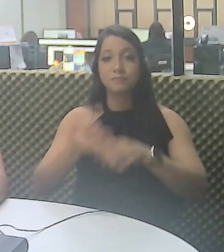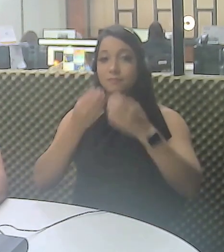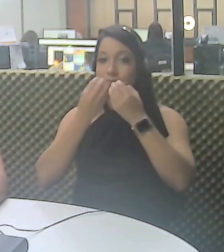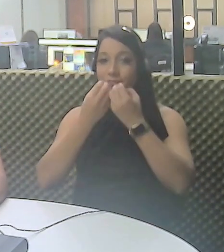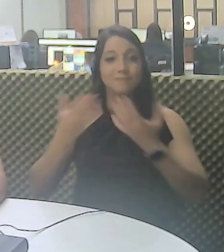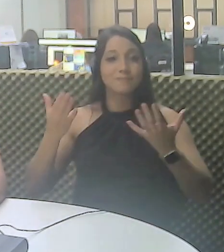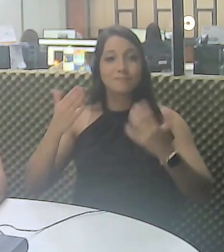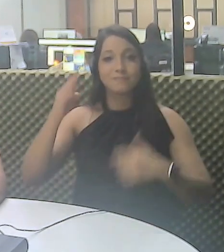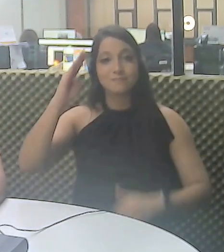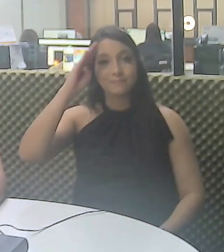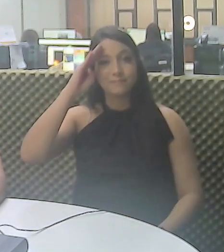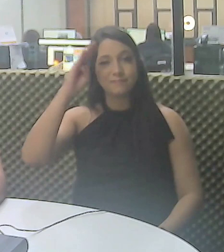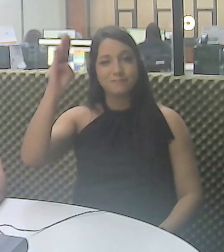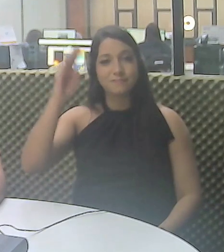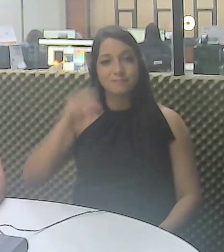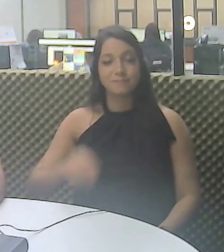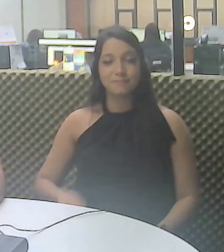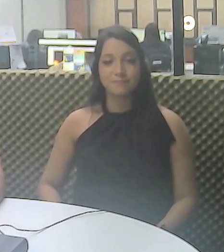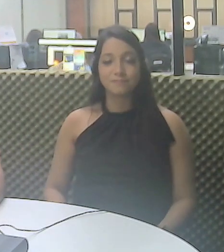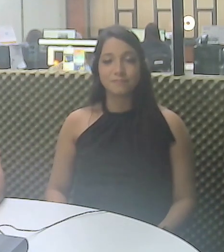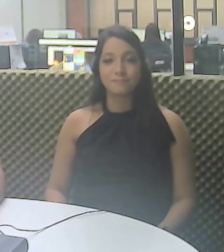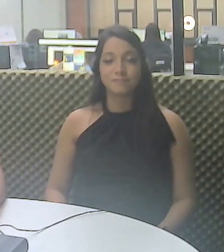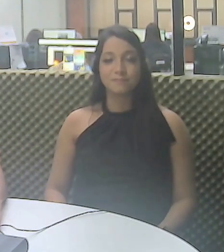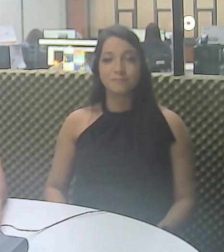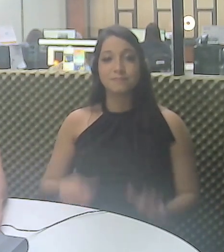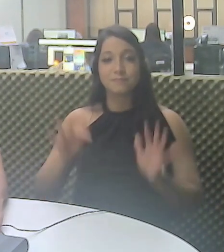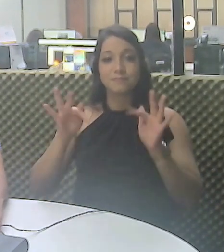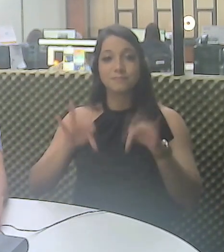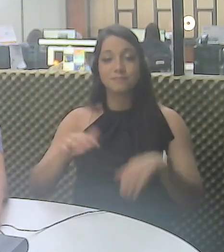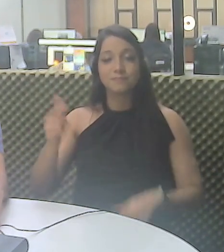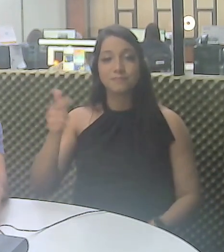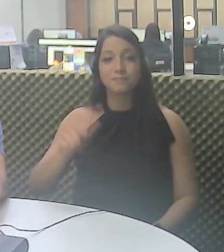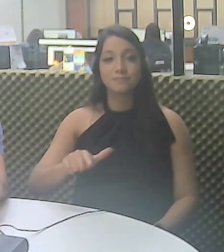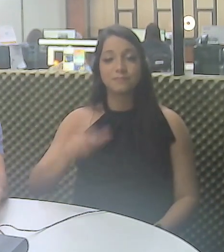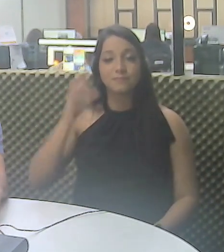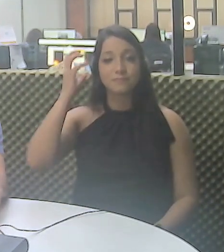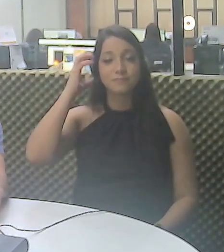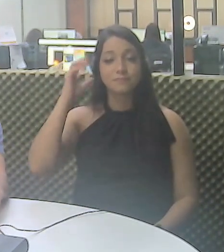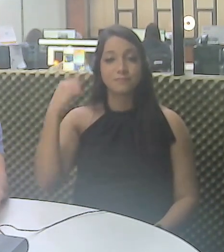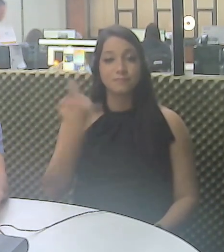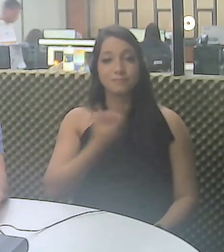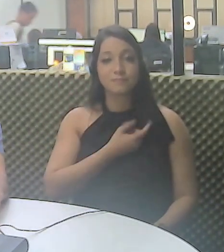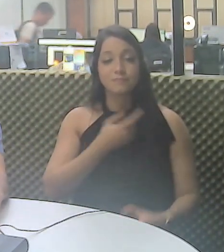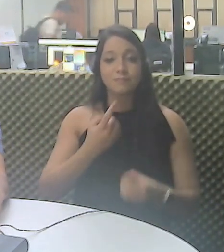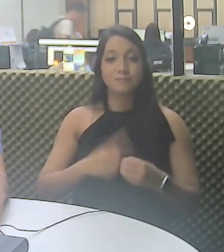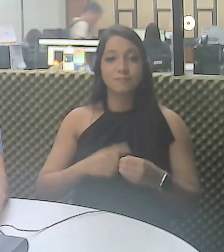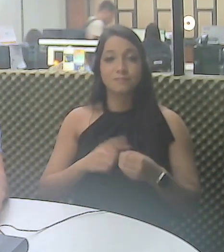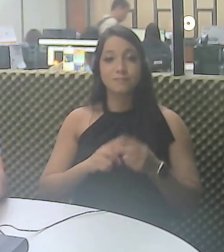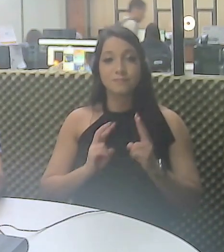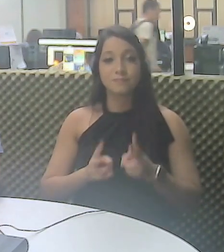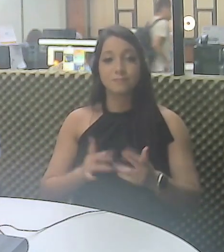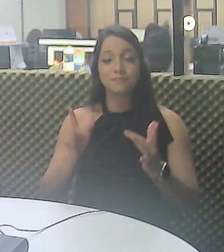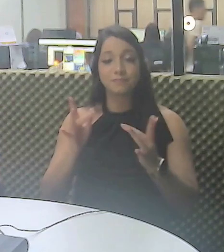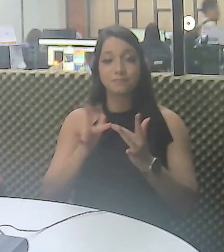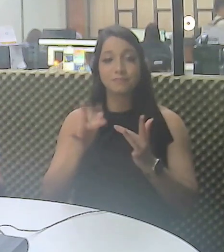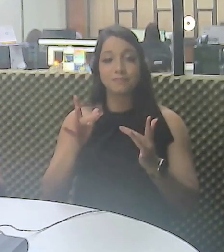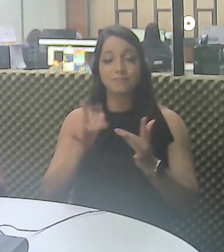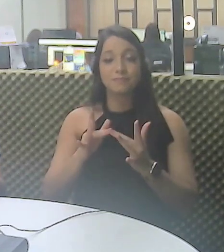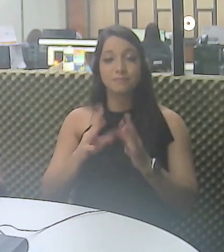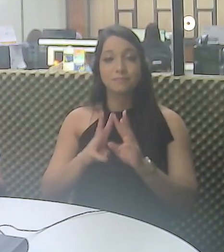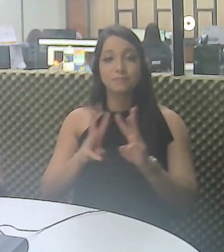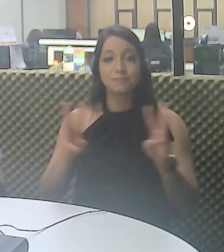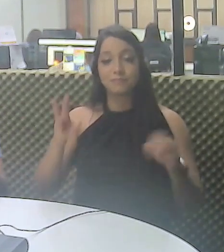Fazer mais, fazer bem. Até a próxima. Fica por aqui mais uma edição do programa da Rádio Nossa Cidade.